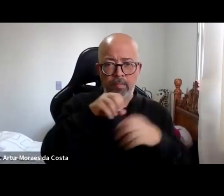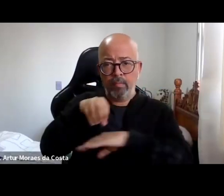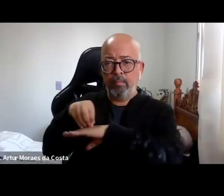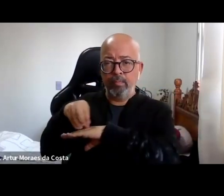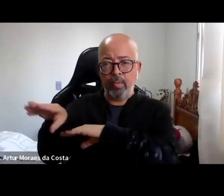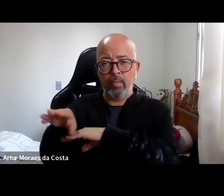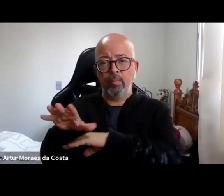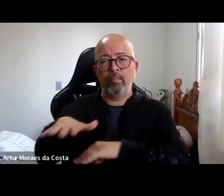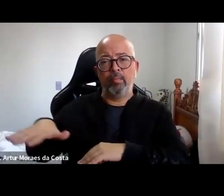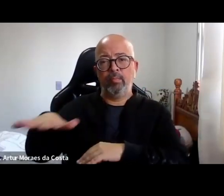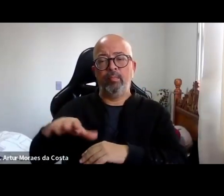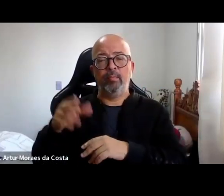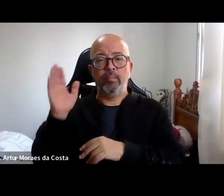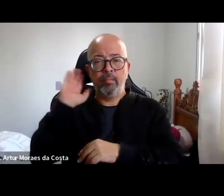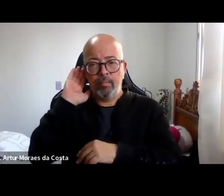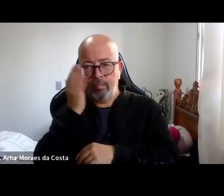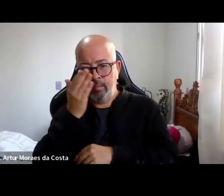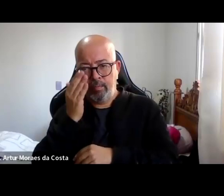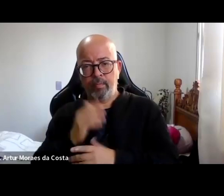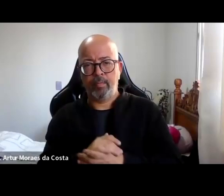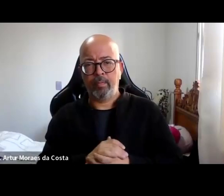entorno digamos que